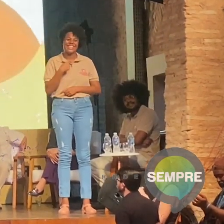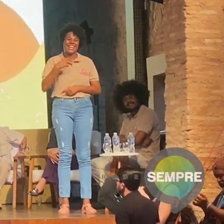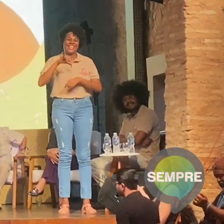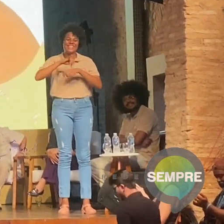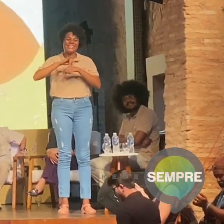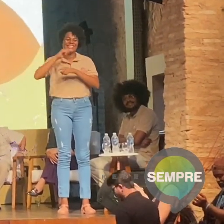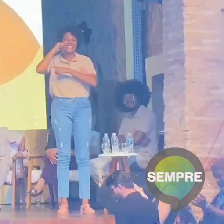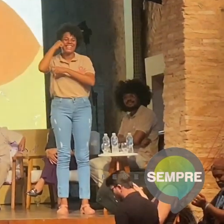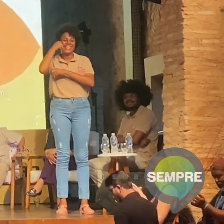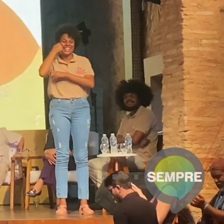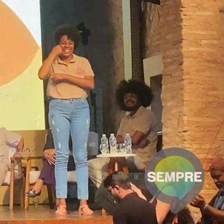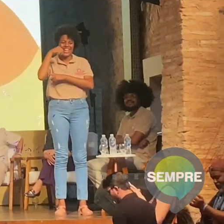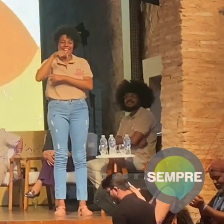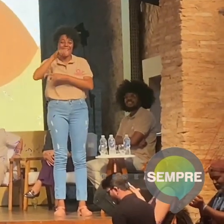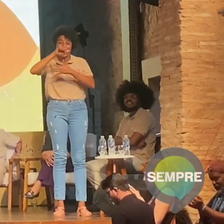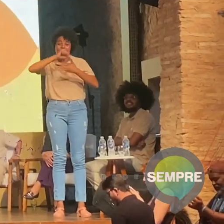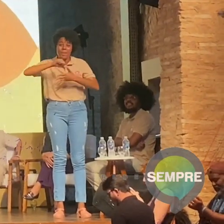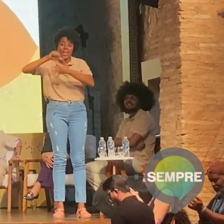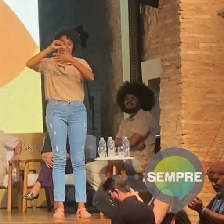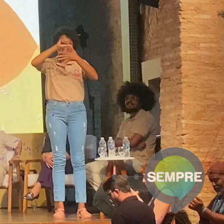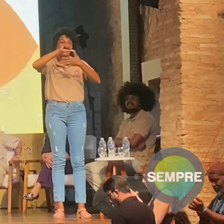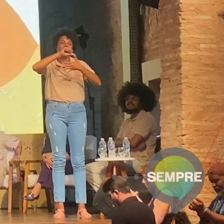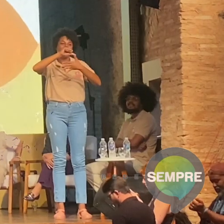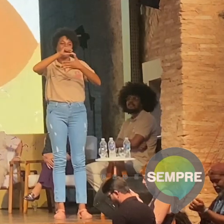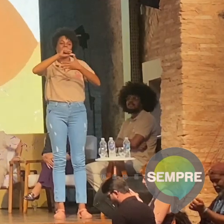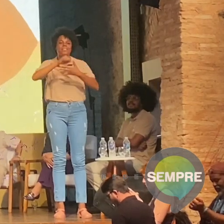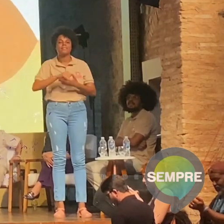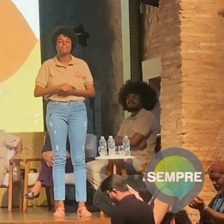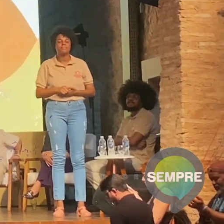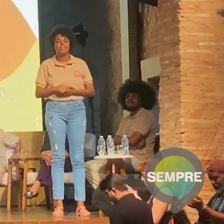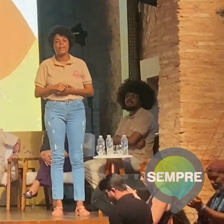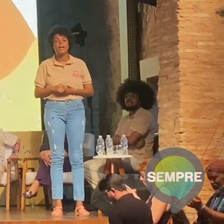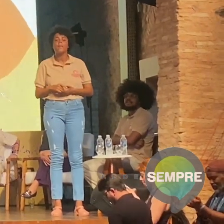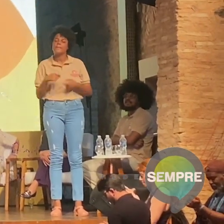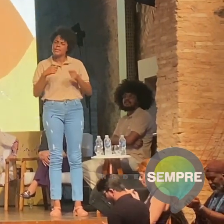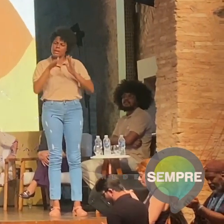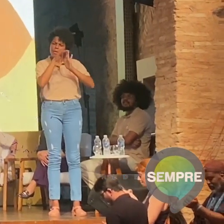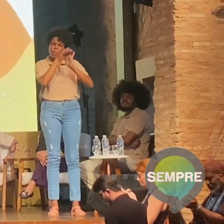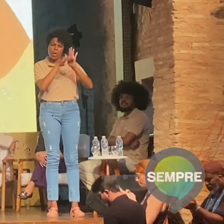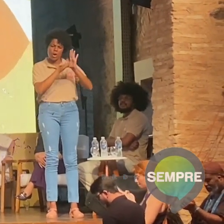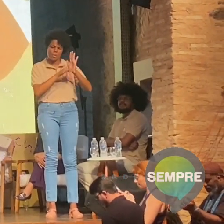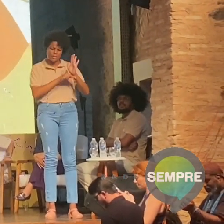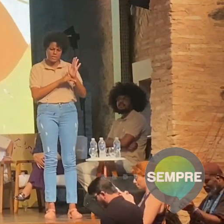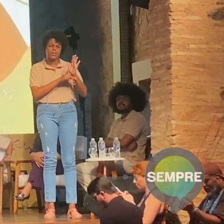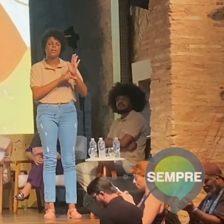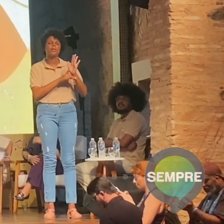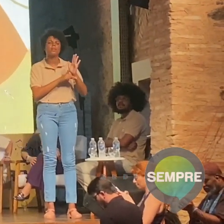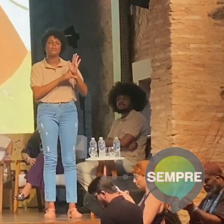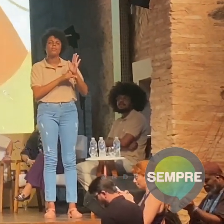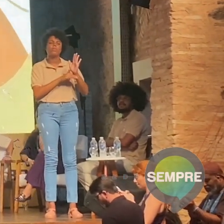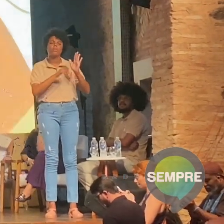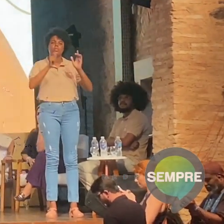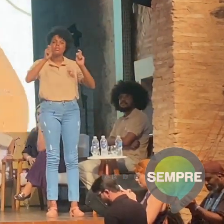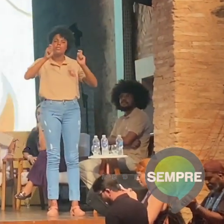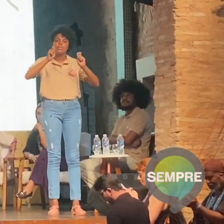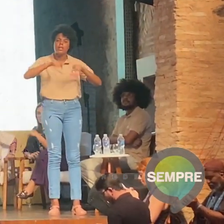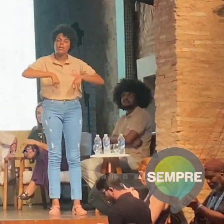capital mais negra das Américas, tínhamos que ter uma programação que